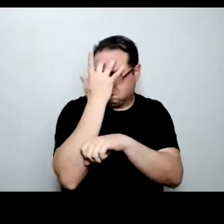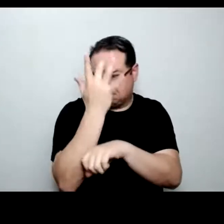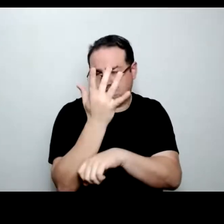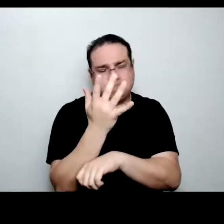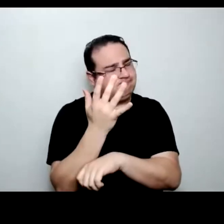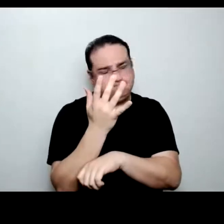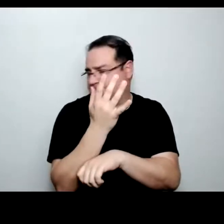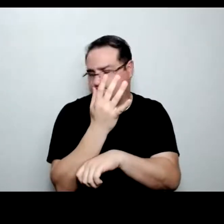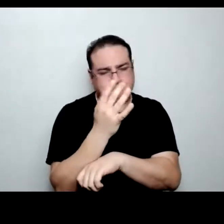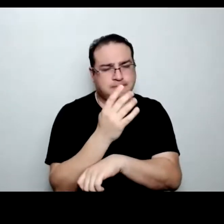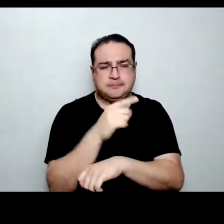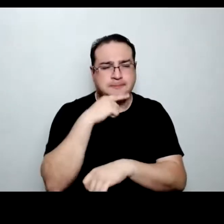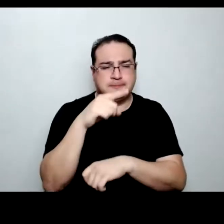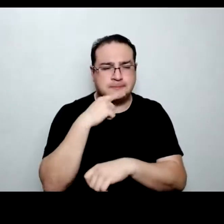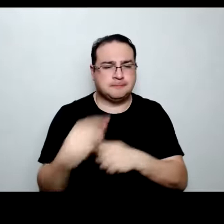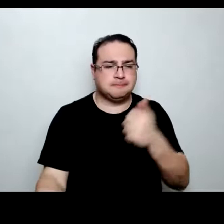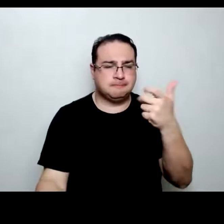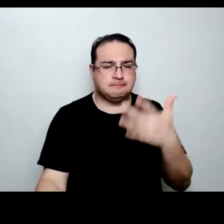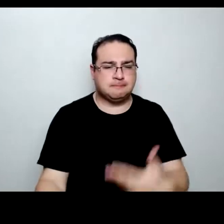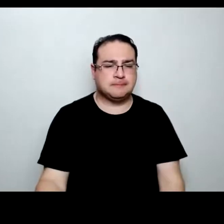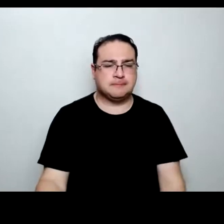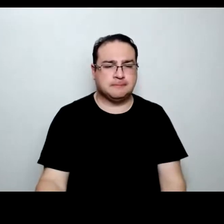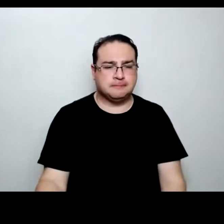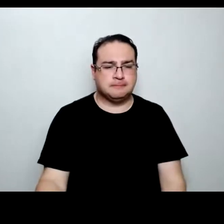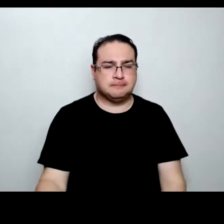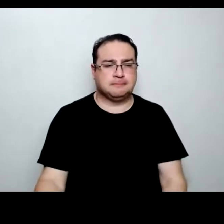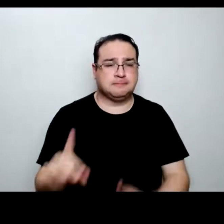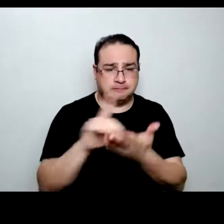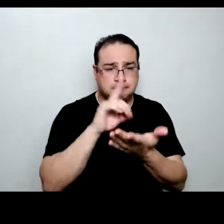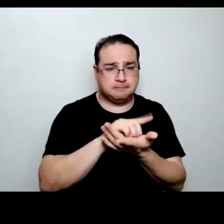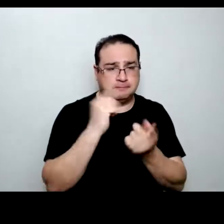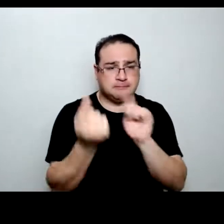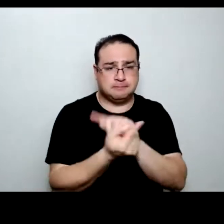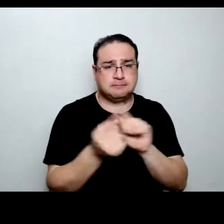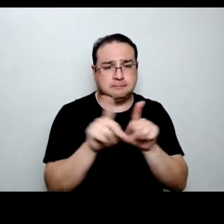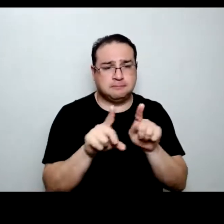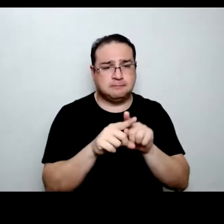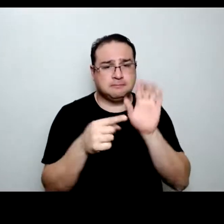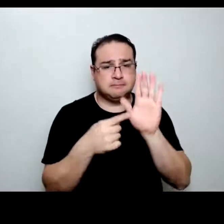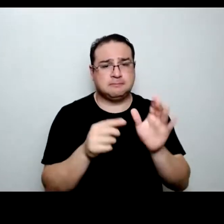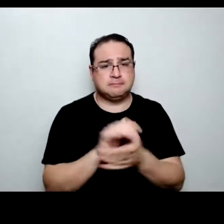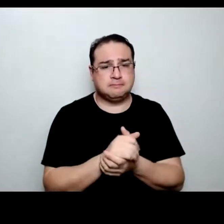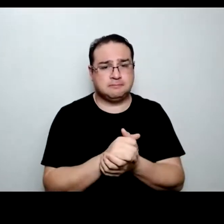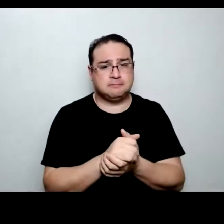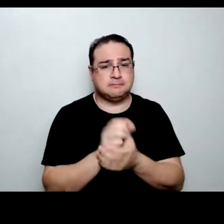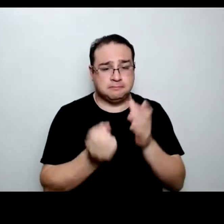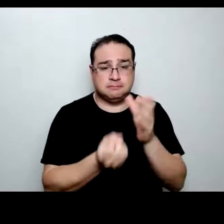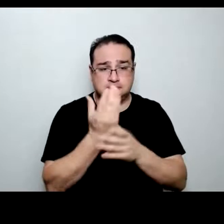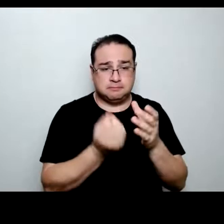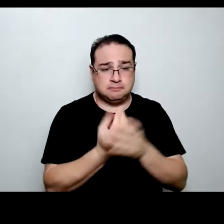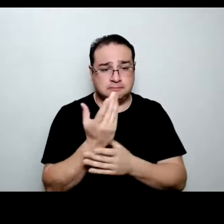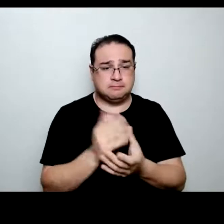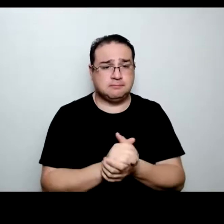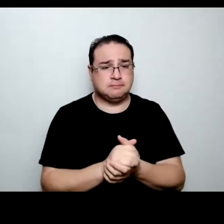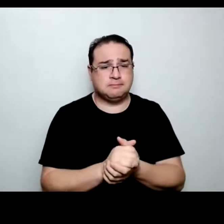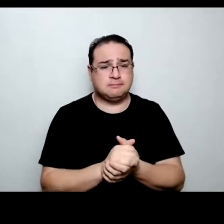ele. Você não vai conseguir fazer um dicionário reverso com o material que você produziu. Vai